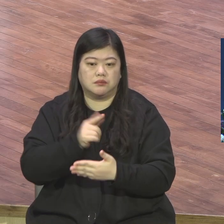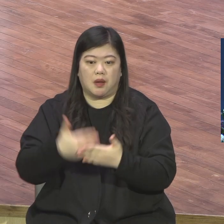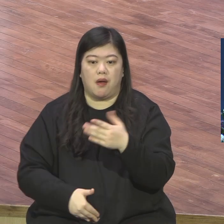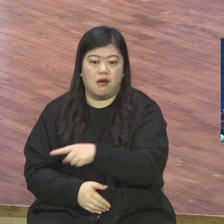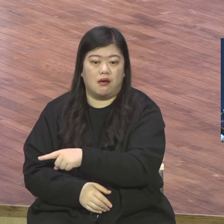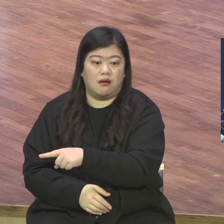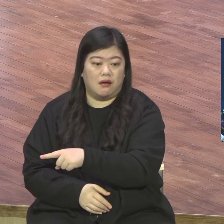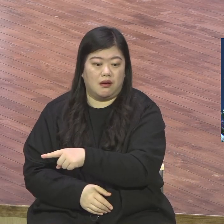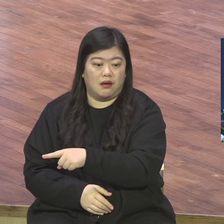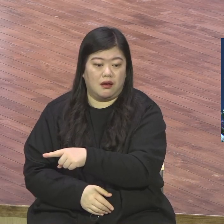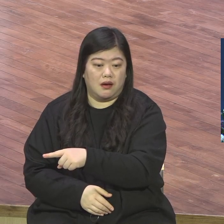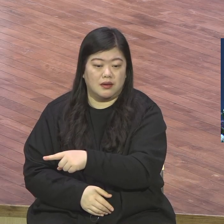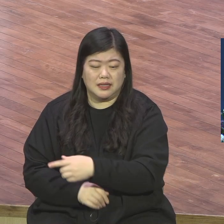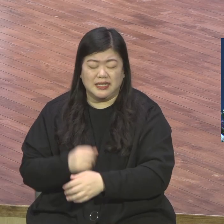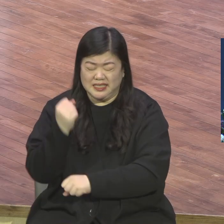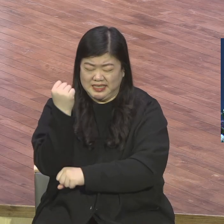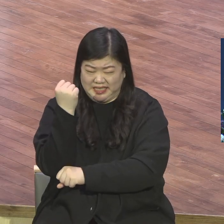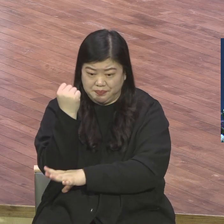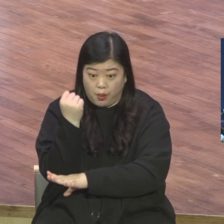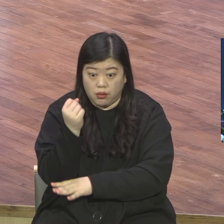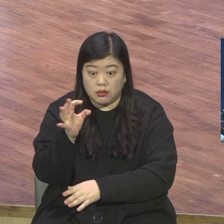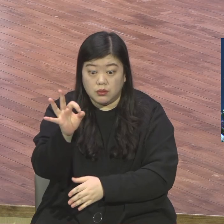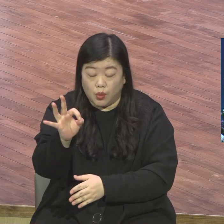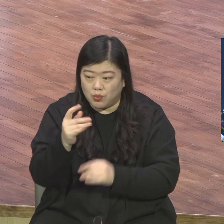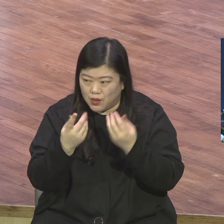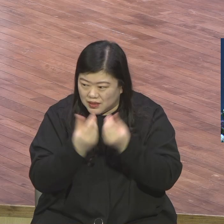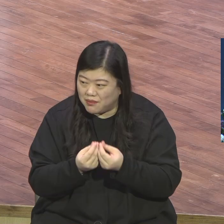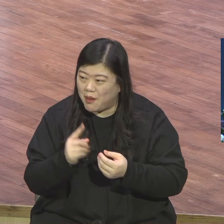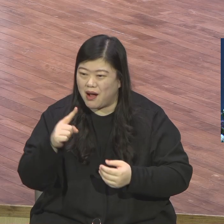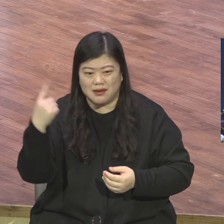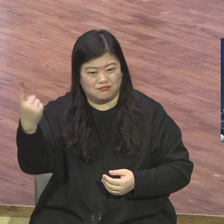기본적인 것으로도 돈을 쓰지 않았어요.